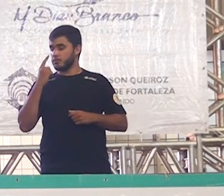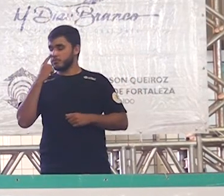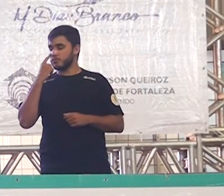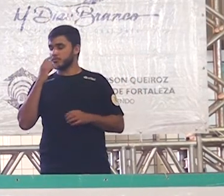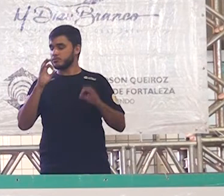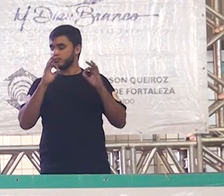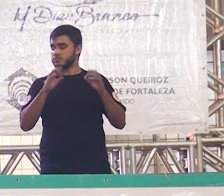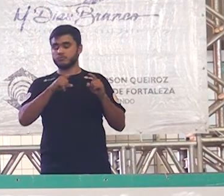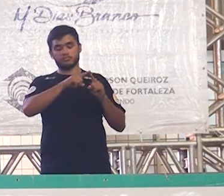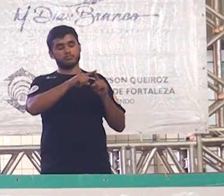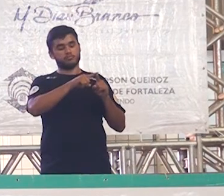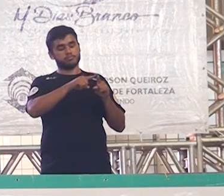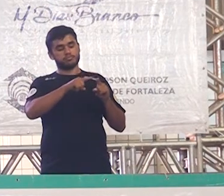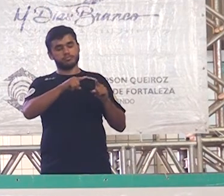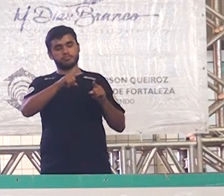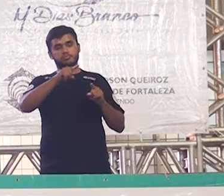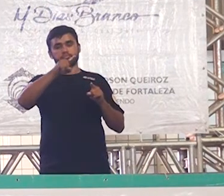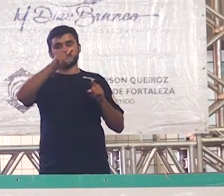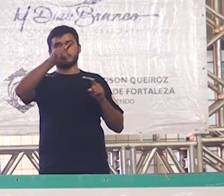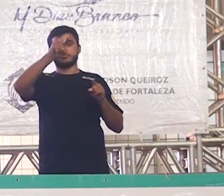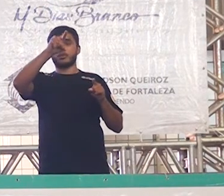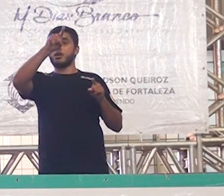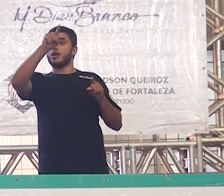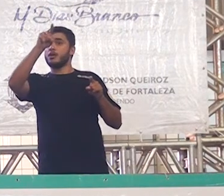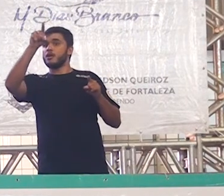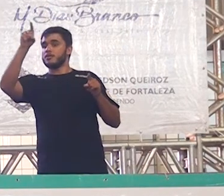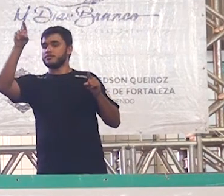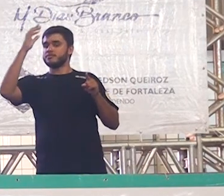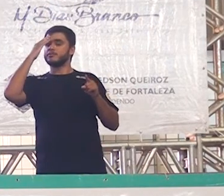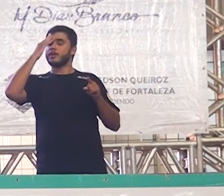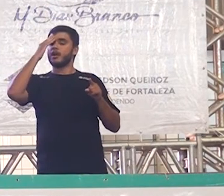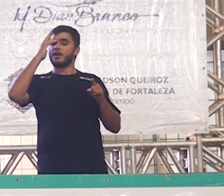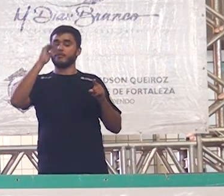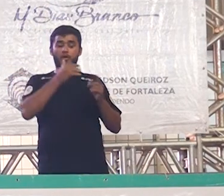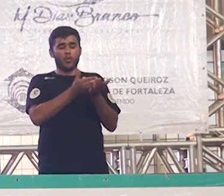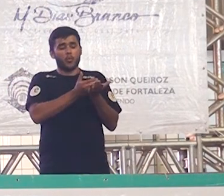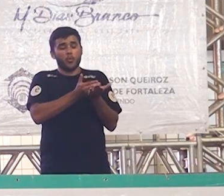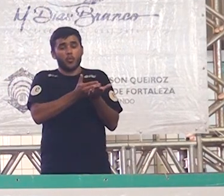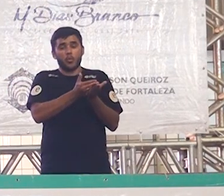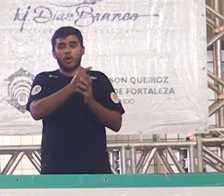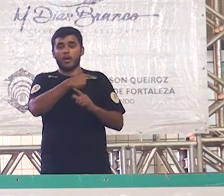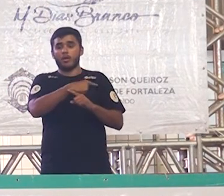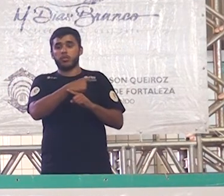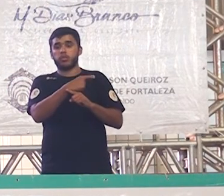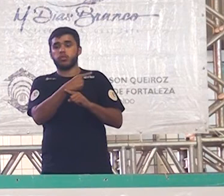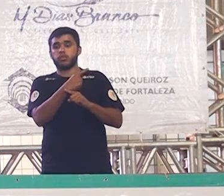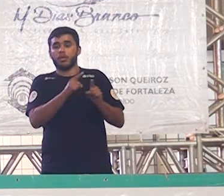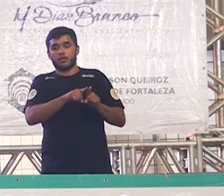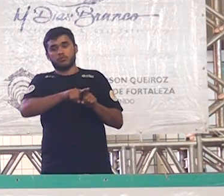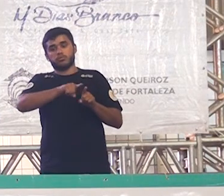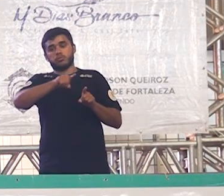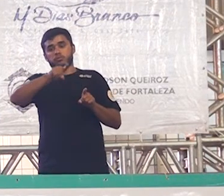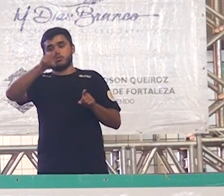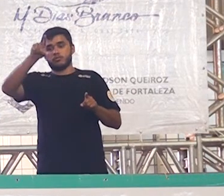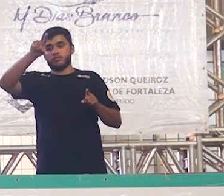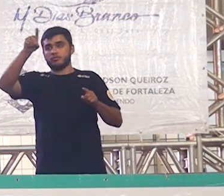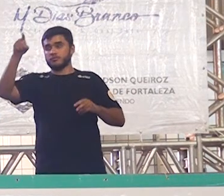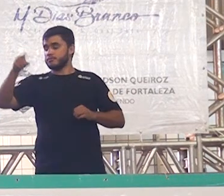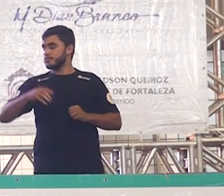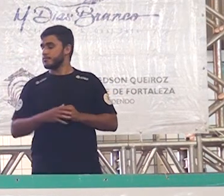para baixo. E o trecho intermediário sem parábolas, sem concavidade, porque nós temos um movimento uniforme.